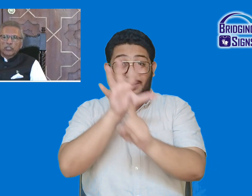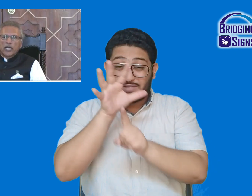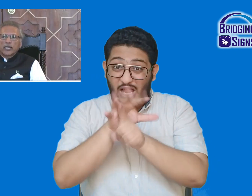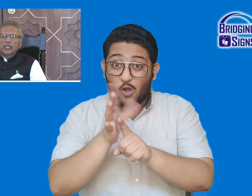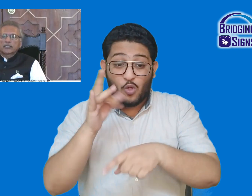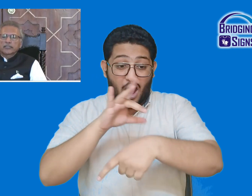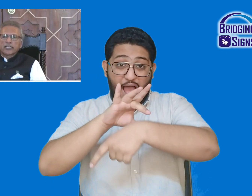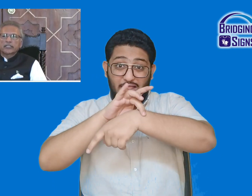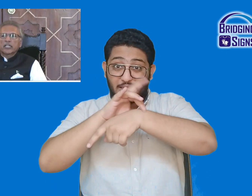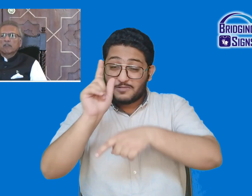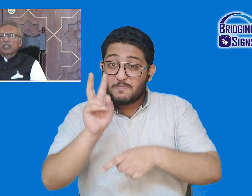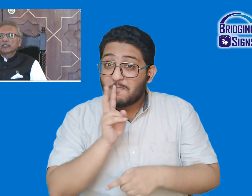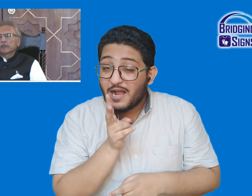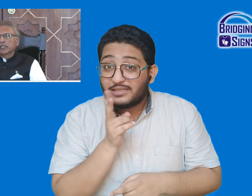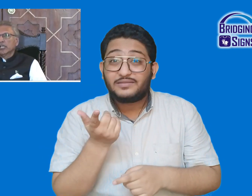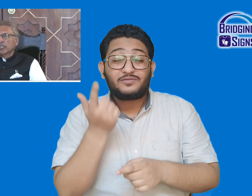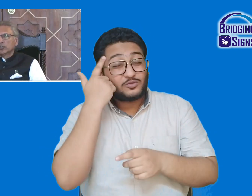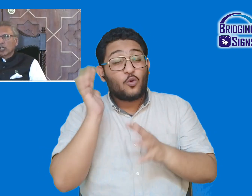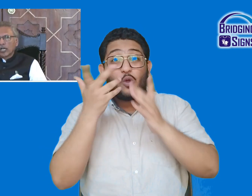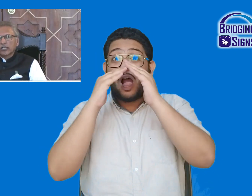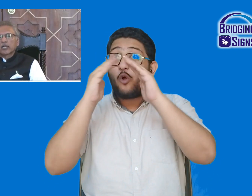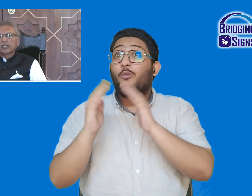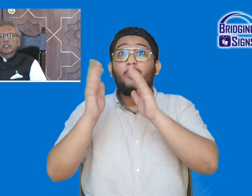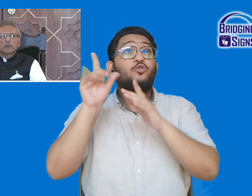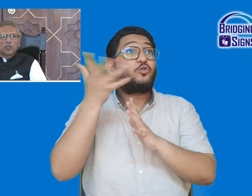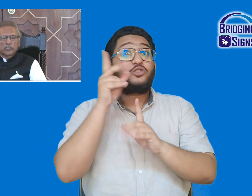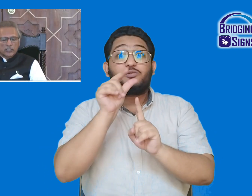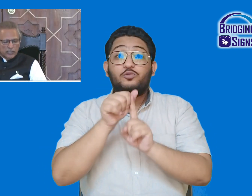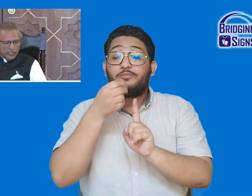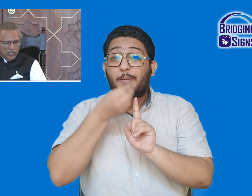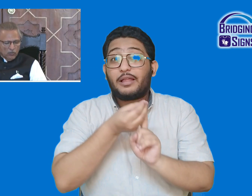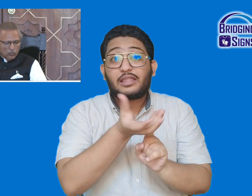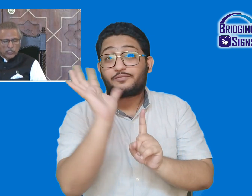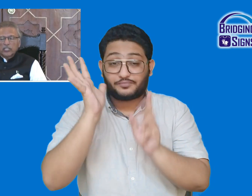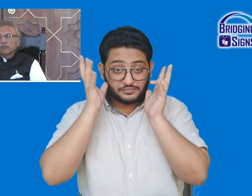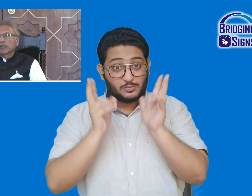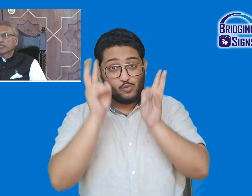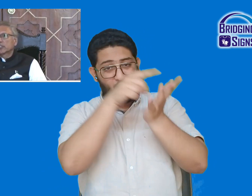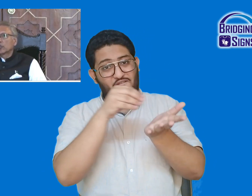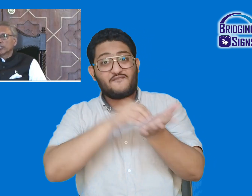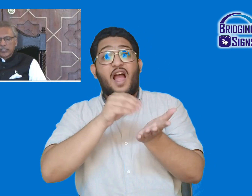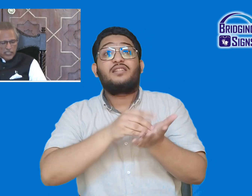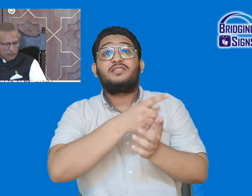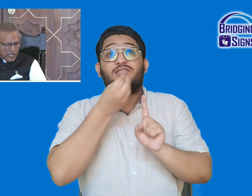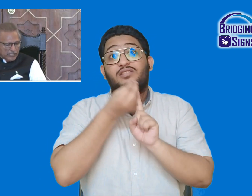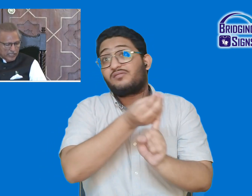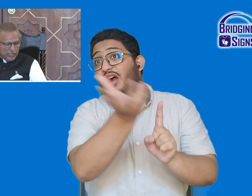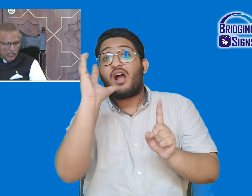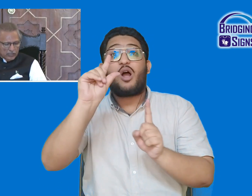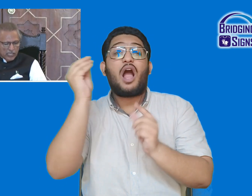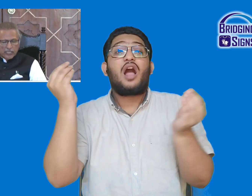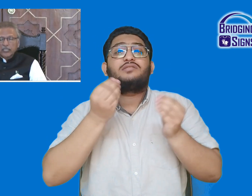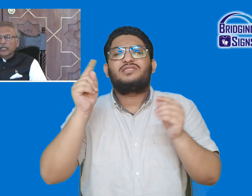جو ہدایات صحت کے حوالے سے بھی جو ہر گھر تک پہنچ سکتی ہے، اس کے لیے مسجد کو ہی ذریعہ بنایا